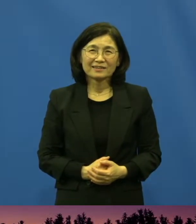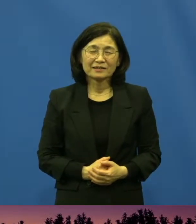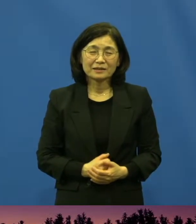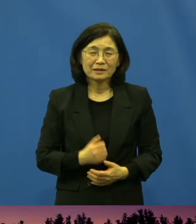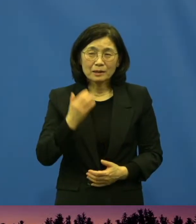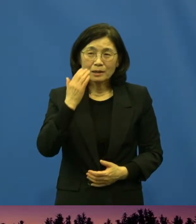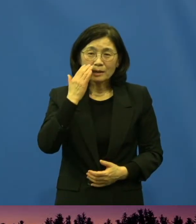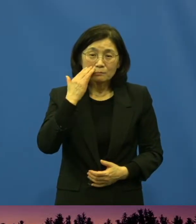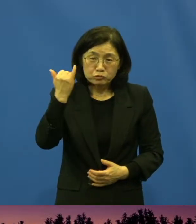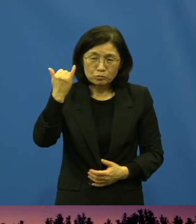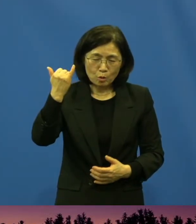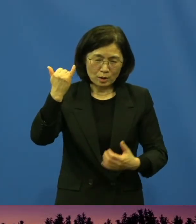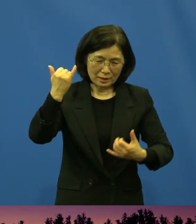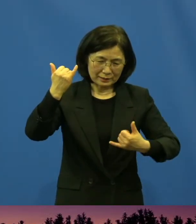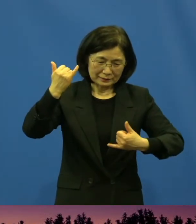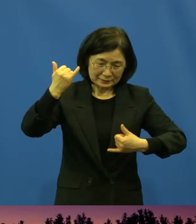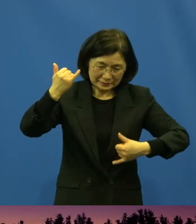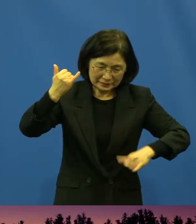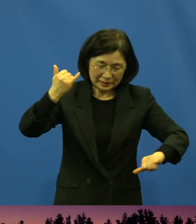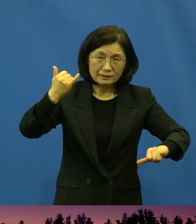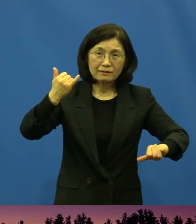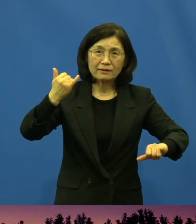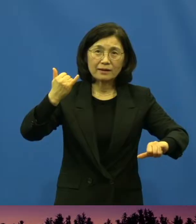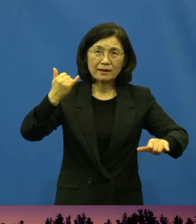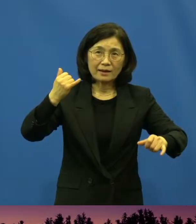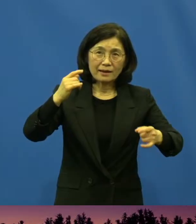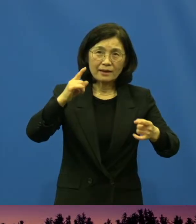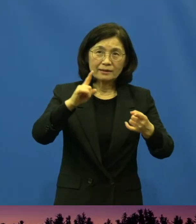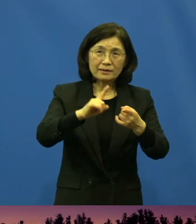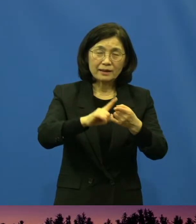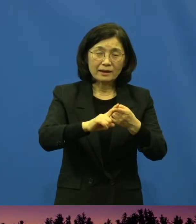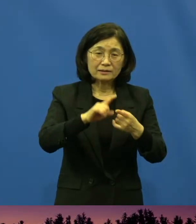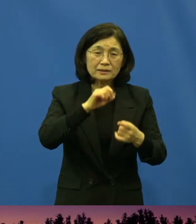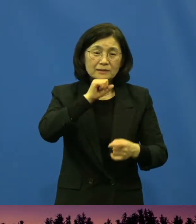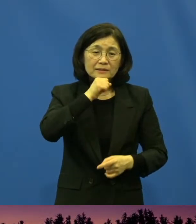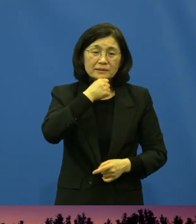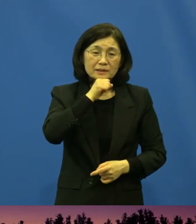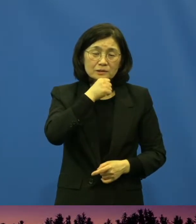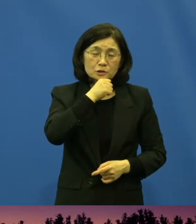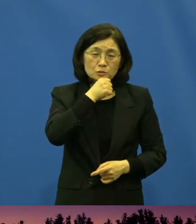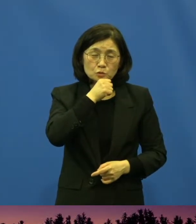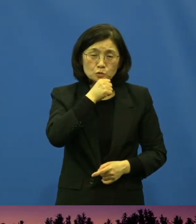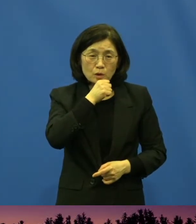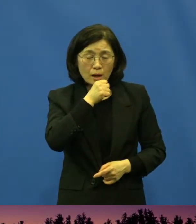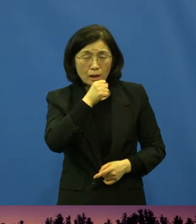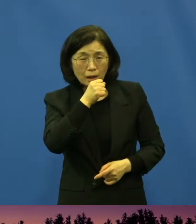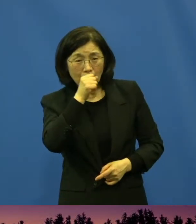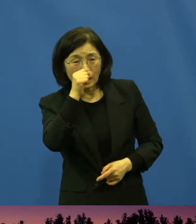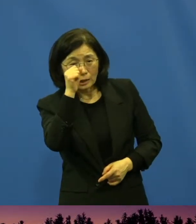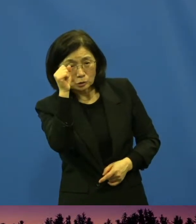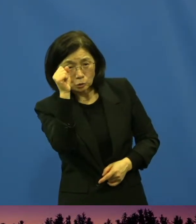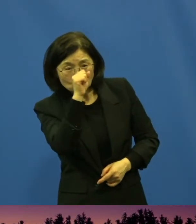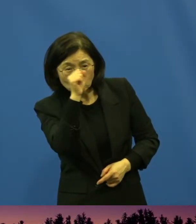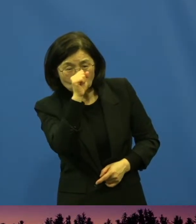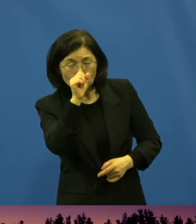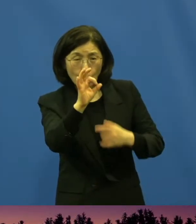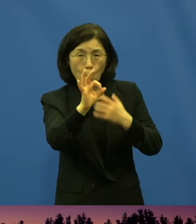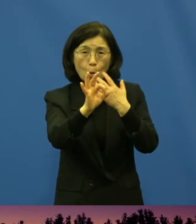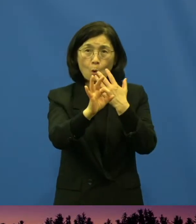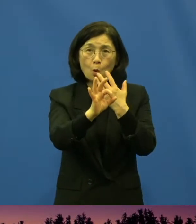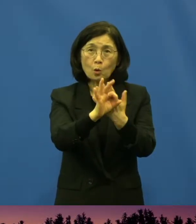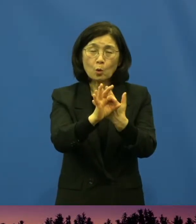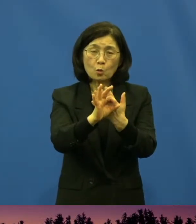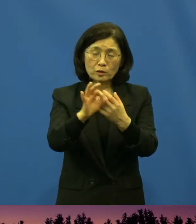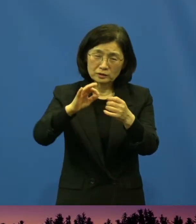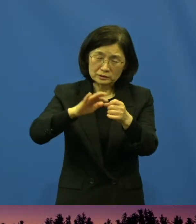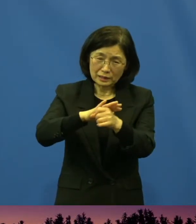부모가 그 자녀에 대한 성적표가 좋으면 좋은 대로 사랑하고, 성적표가 안 좋으면 안 좋은 대로